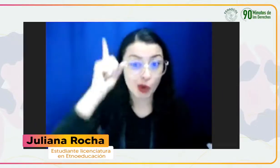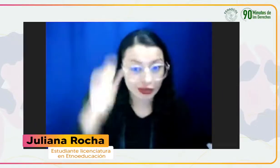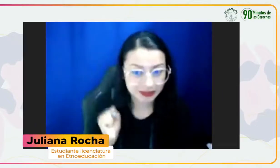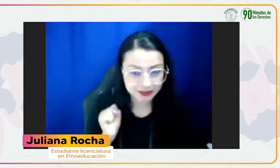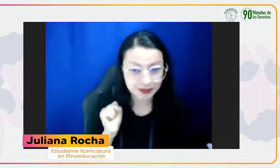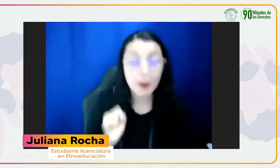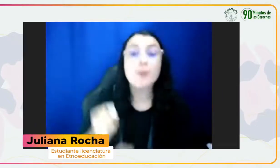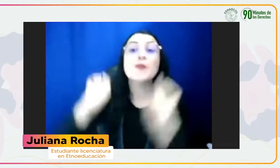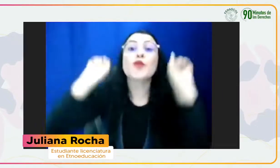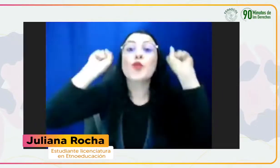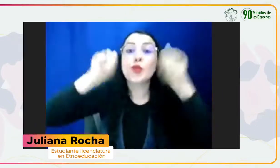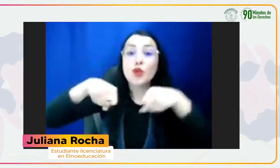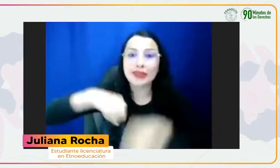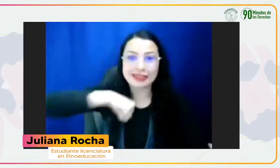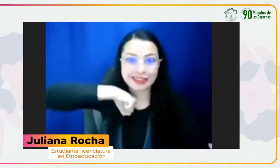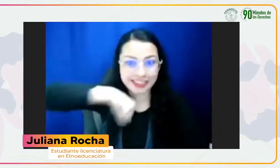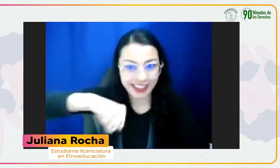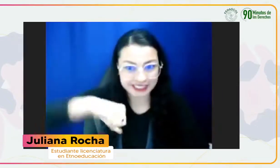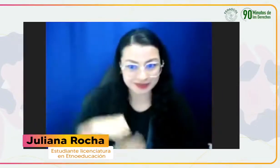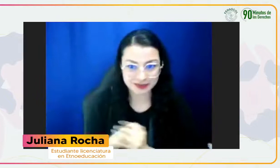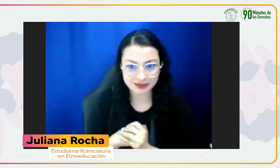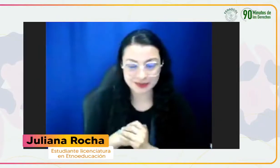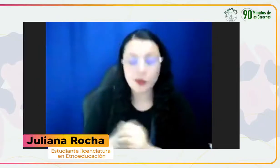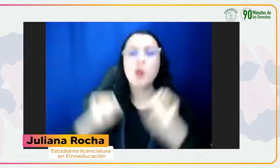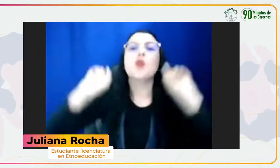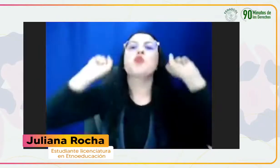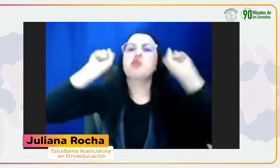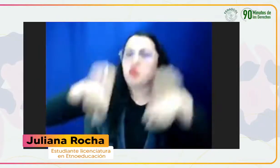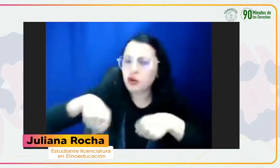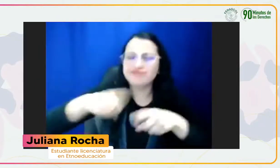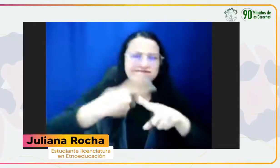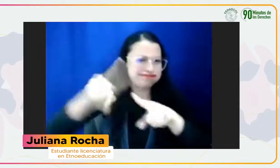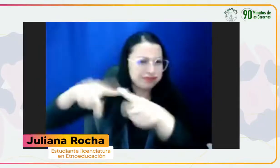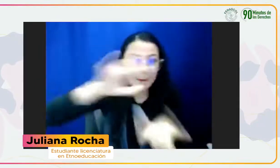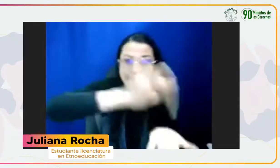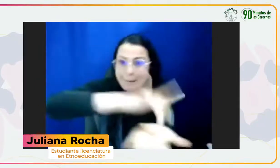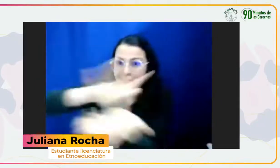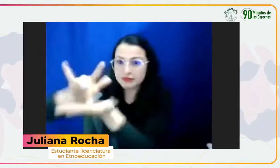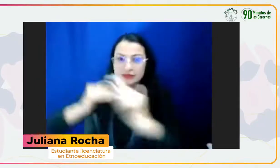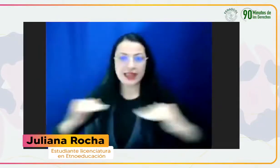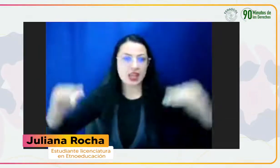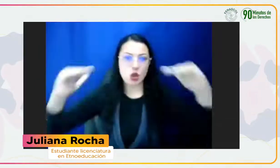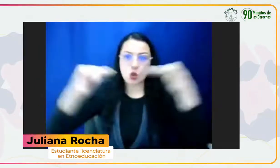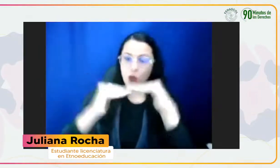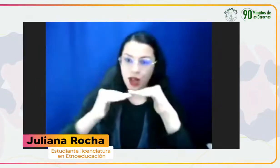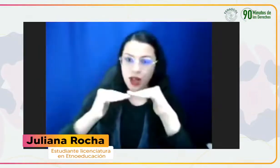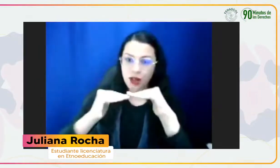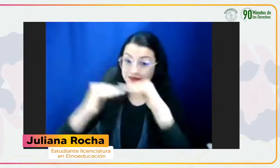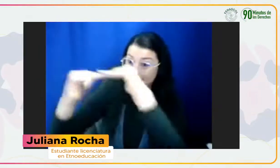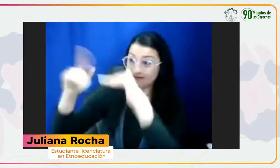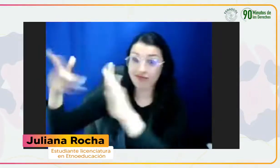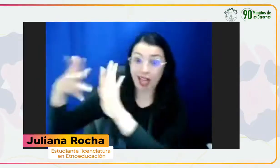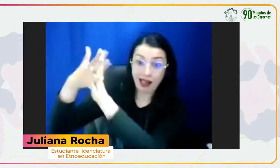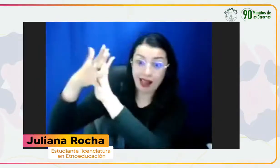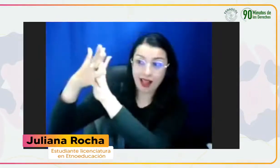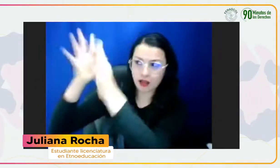mujeres, en participación política, en exigencia de derechos y demás. Sí podemos hacerlo, estamos en igualdad